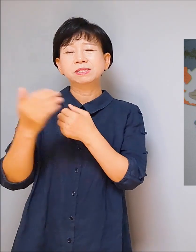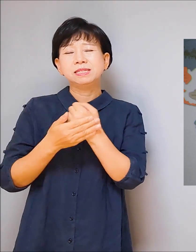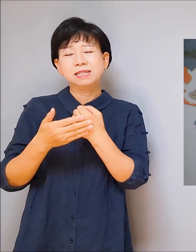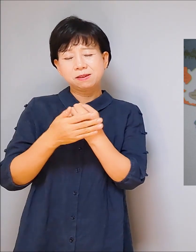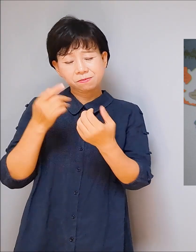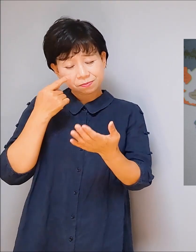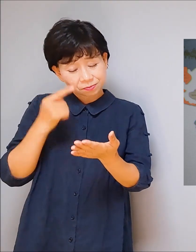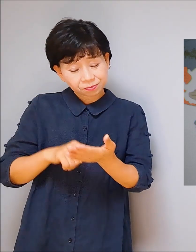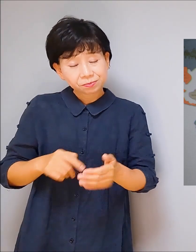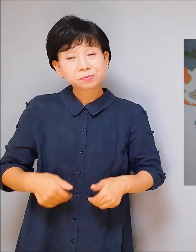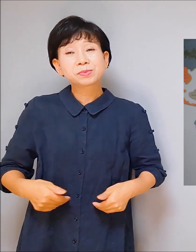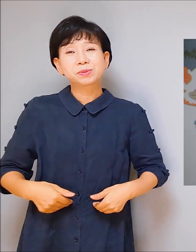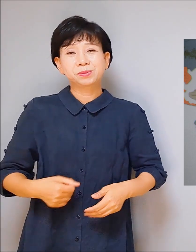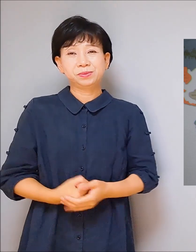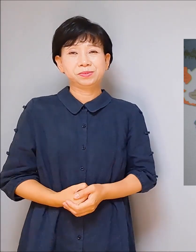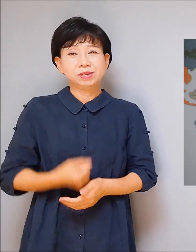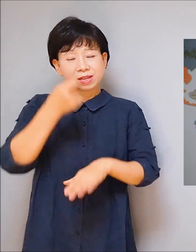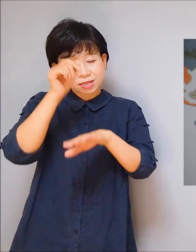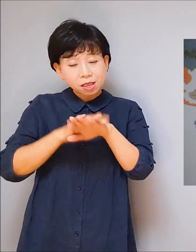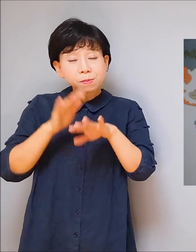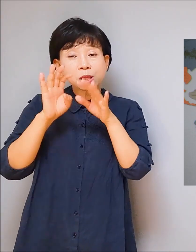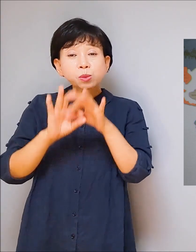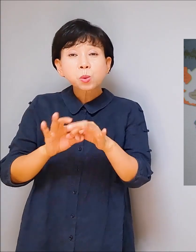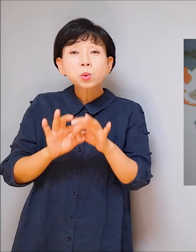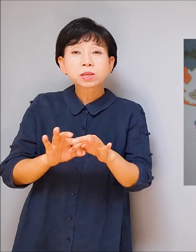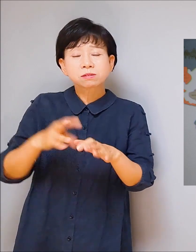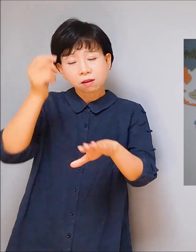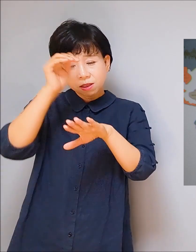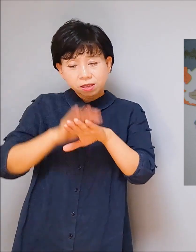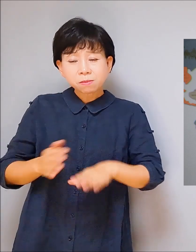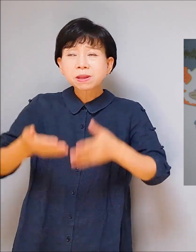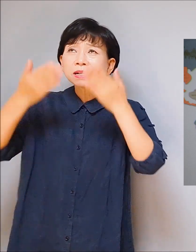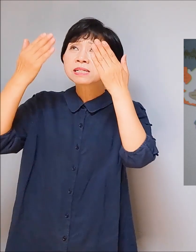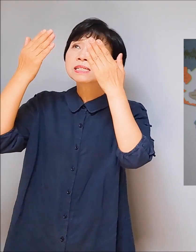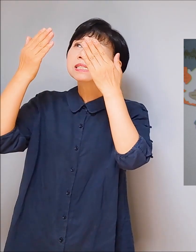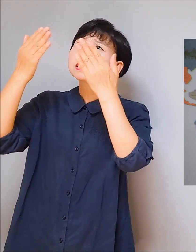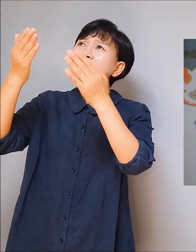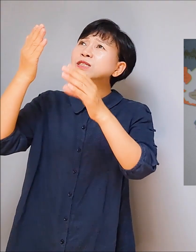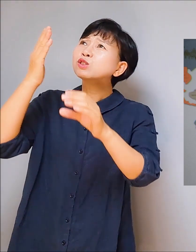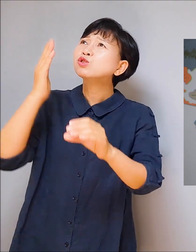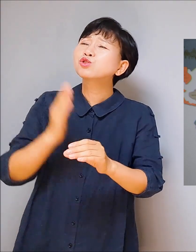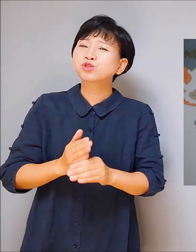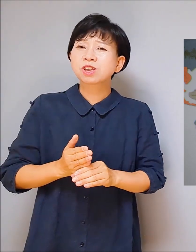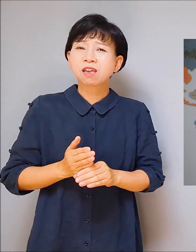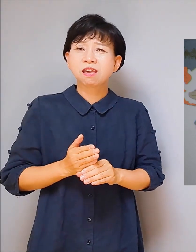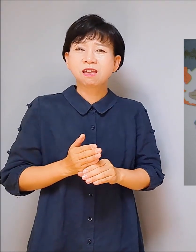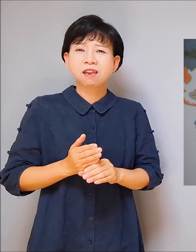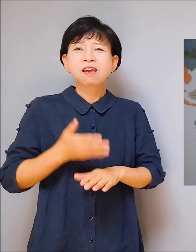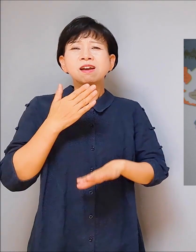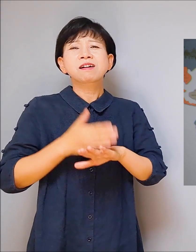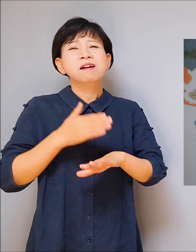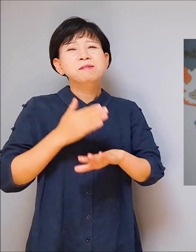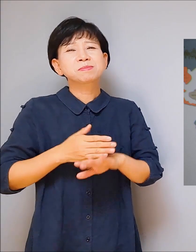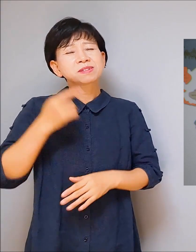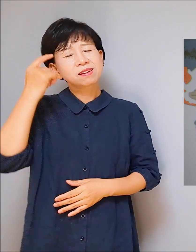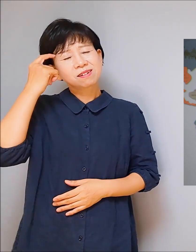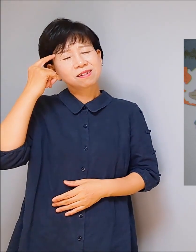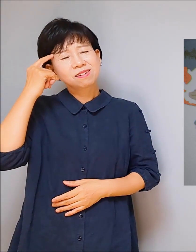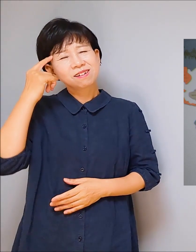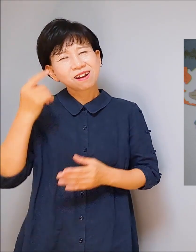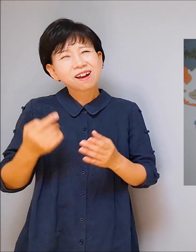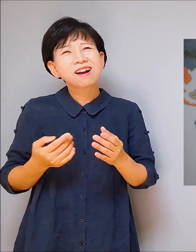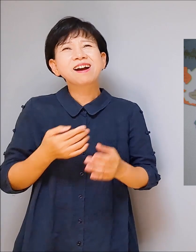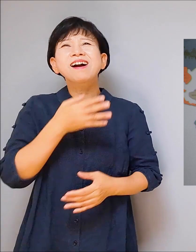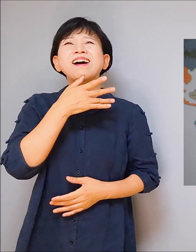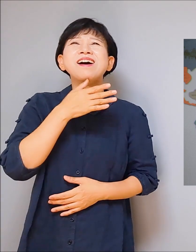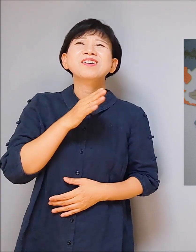아유, 감사할 게 뭐가 있어? 여러분, 예배 드리다 보면 감사할 게 막 생깁니다.